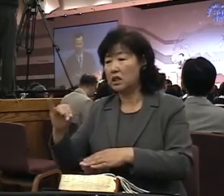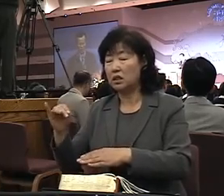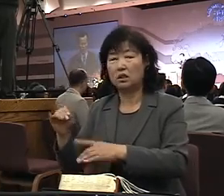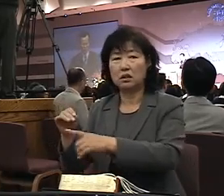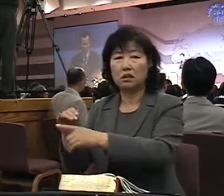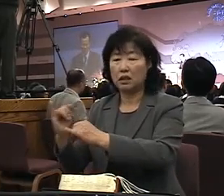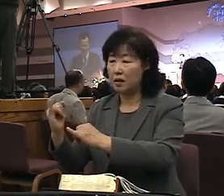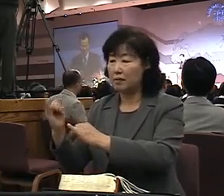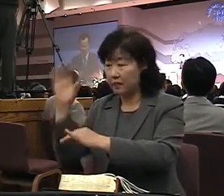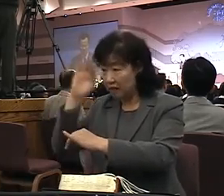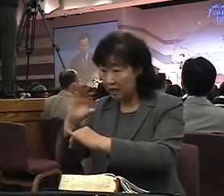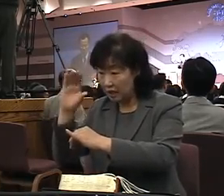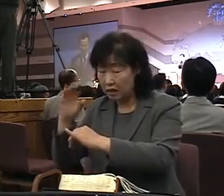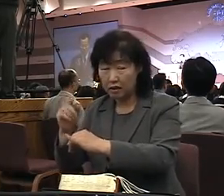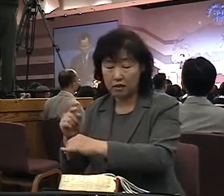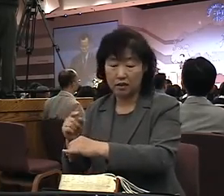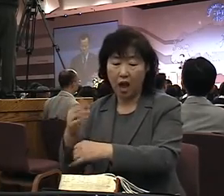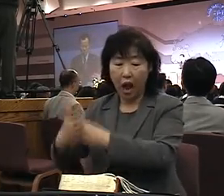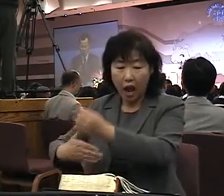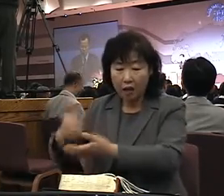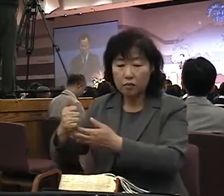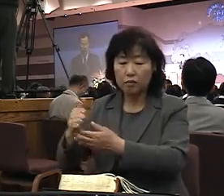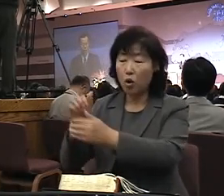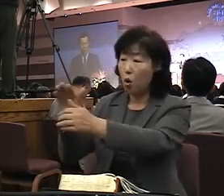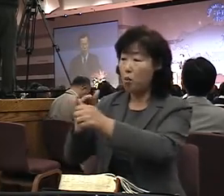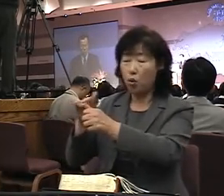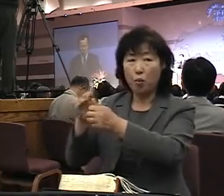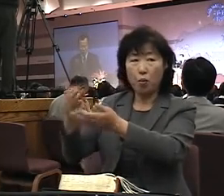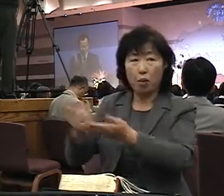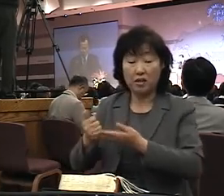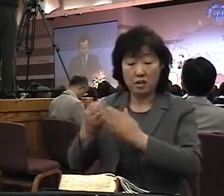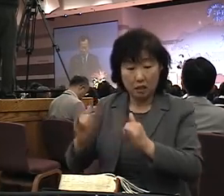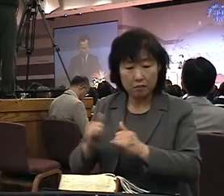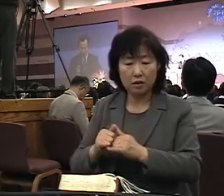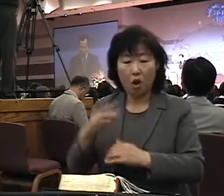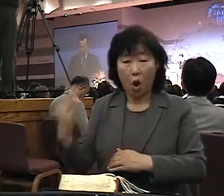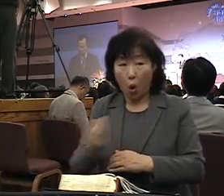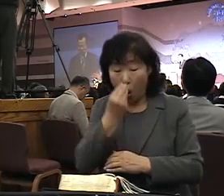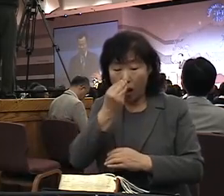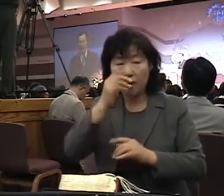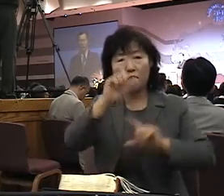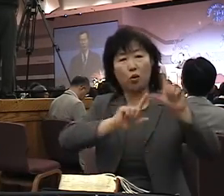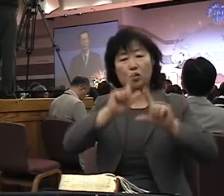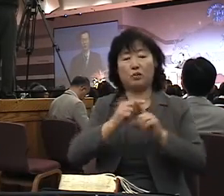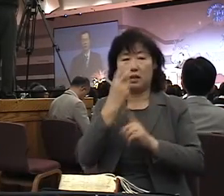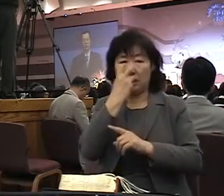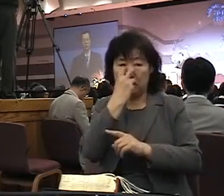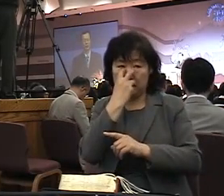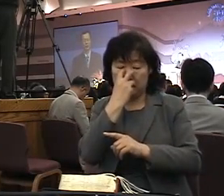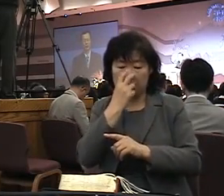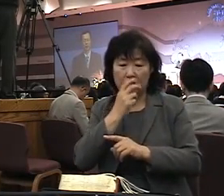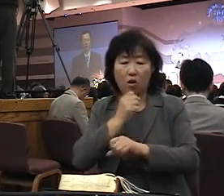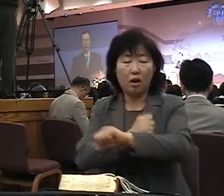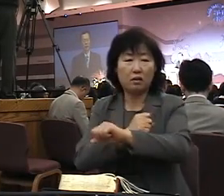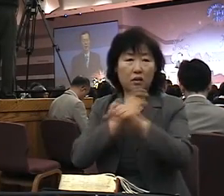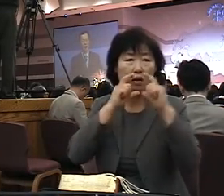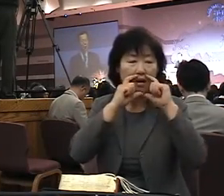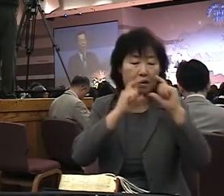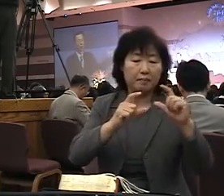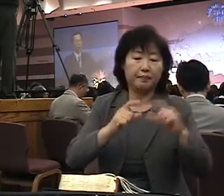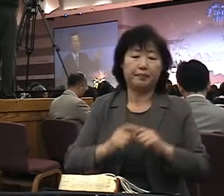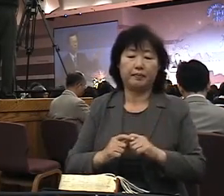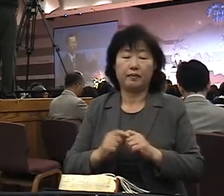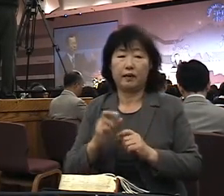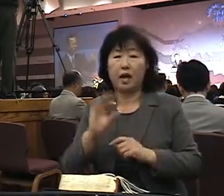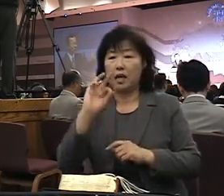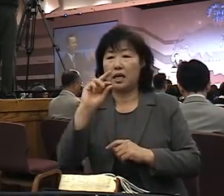철저하게 하나님께서는 이제 하나님께 부름받은 사람들로서 거룩한 모습을 지키라고 하셨습니다. 우리가